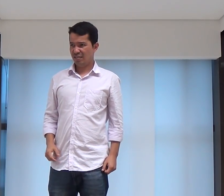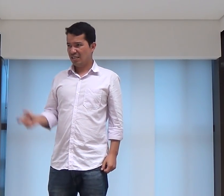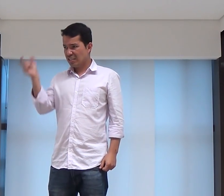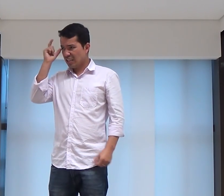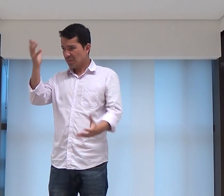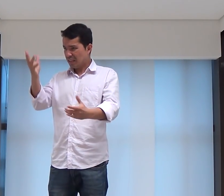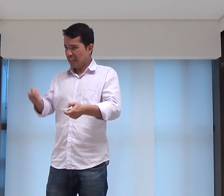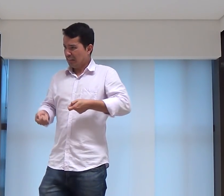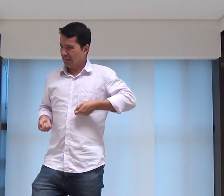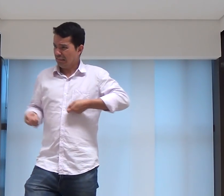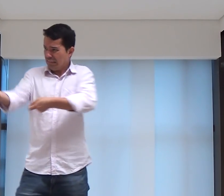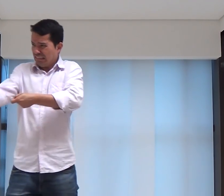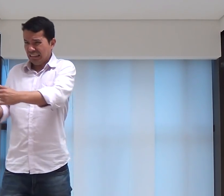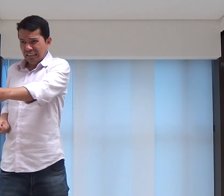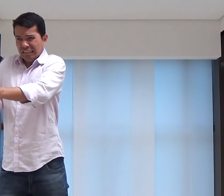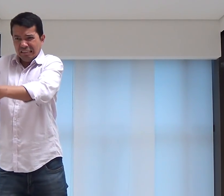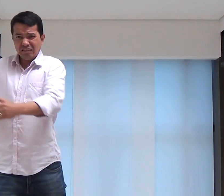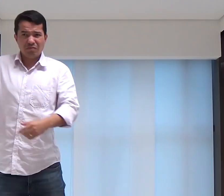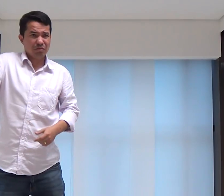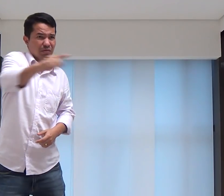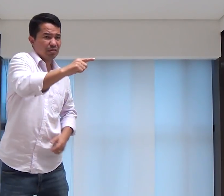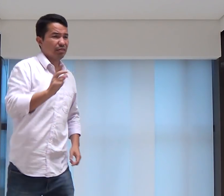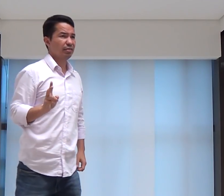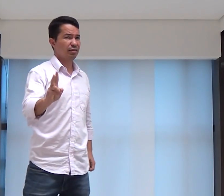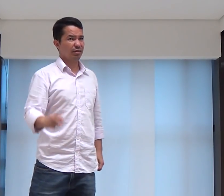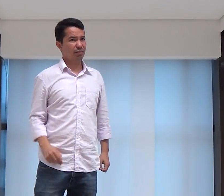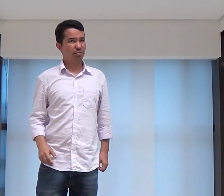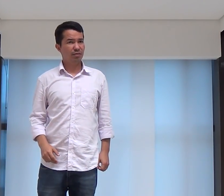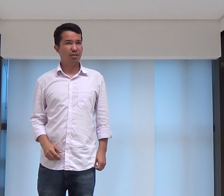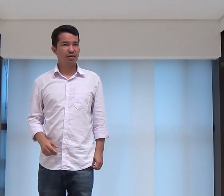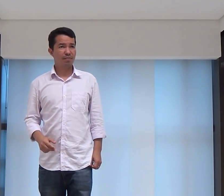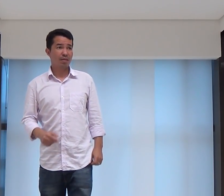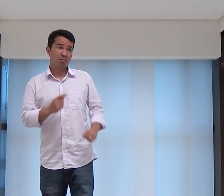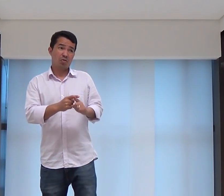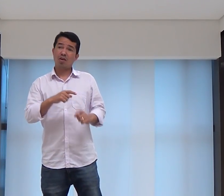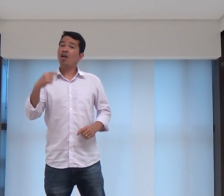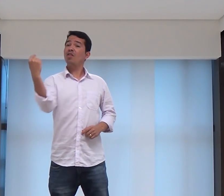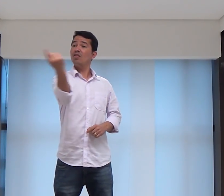vida. Ele quer te tratar. Ele quer te tocar.